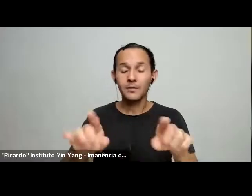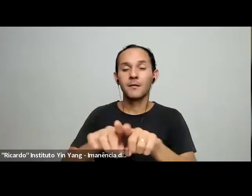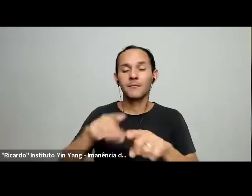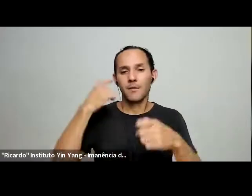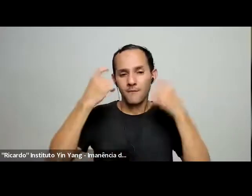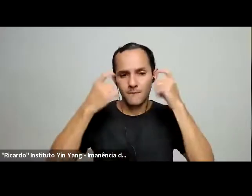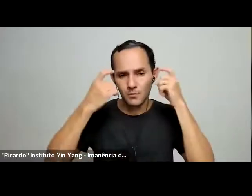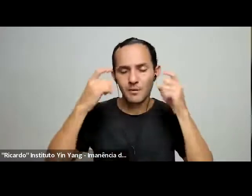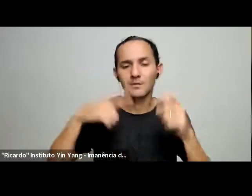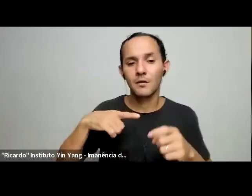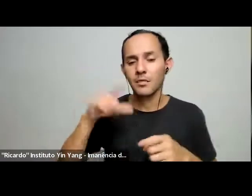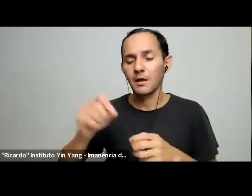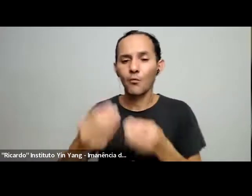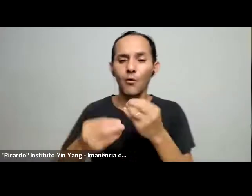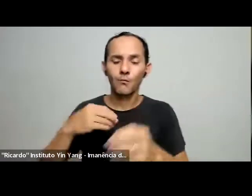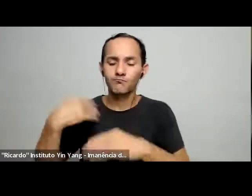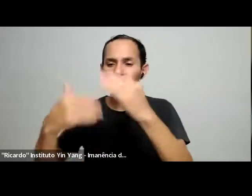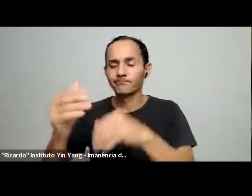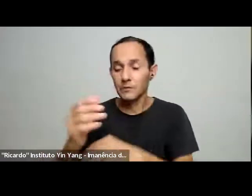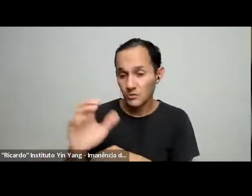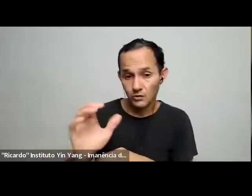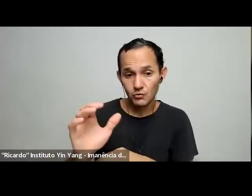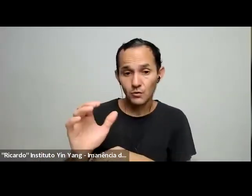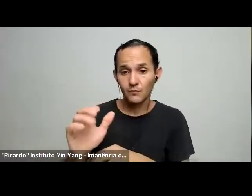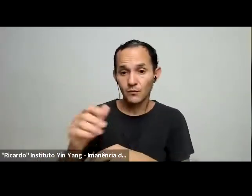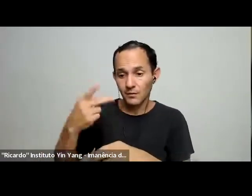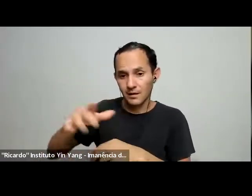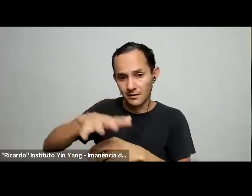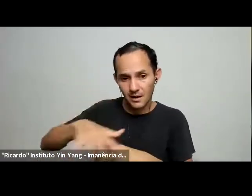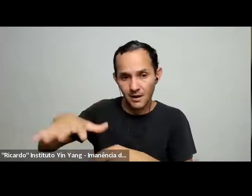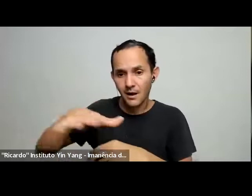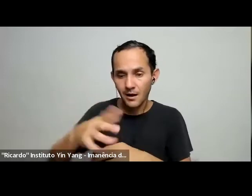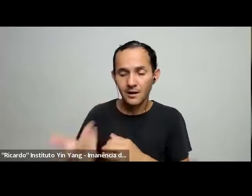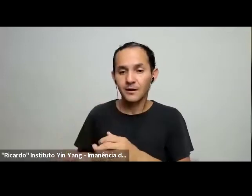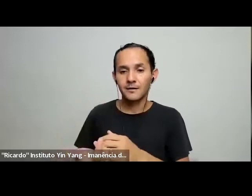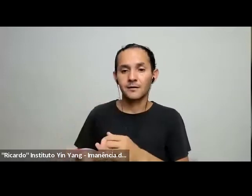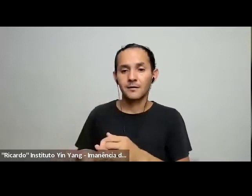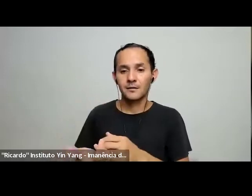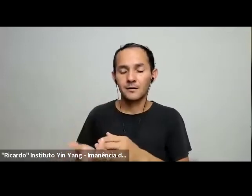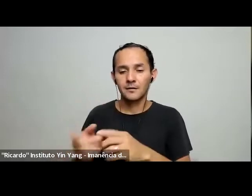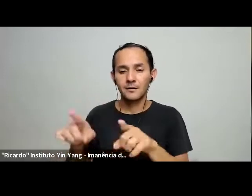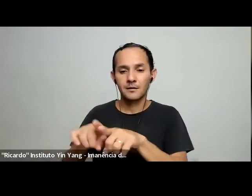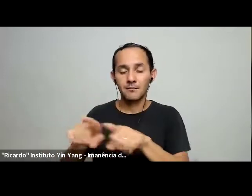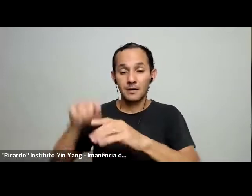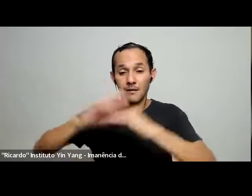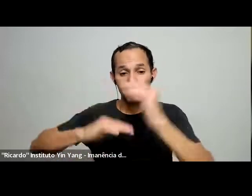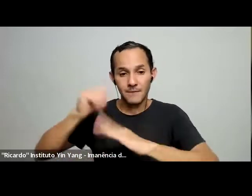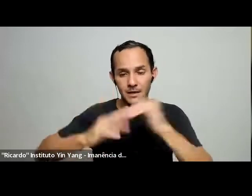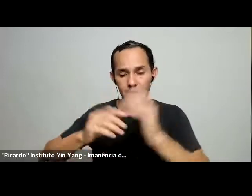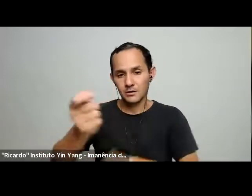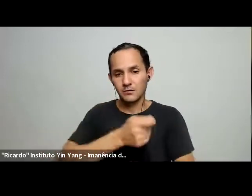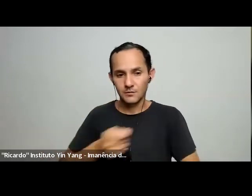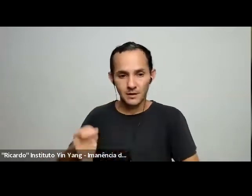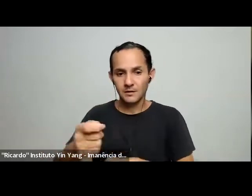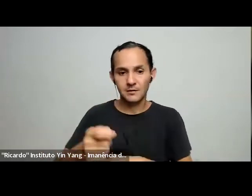preocupado, né, com o desenvolvimento científico da área, né, e da prática da constelação, né?